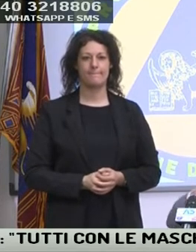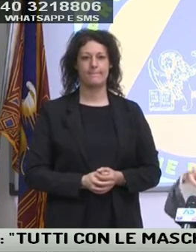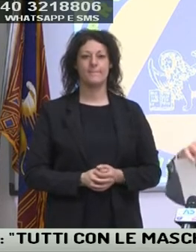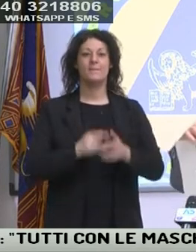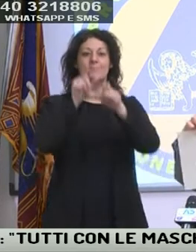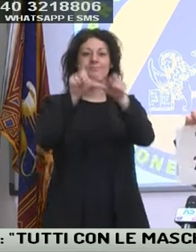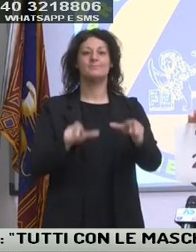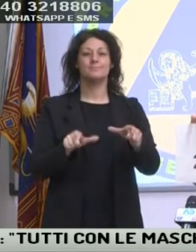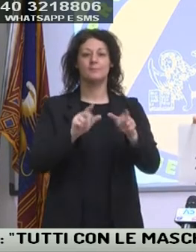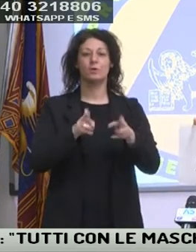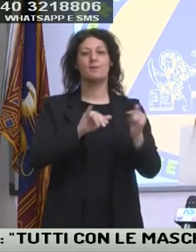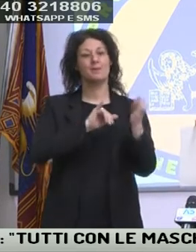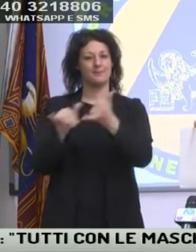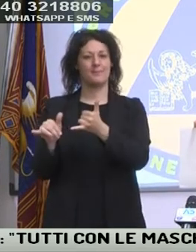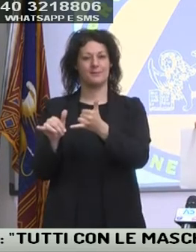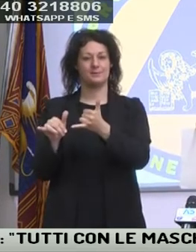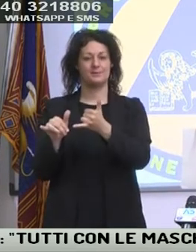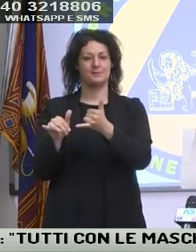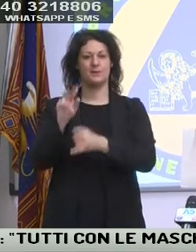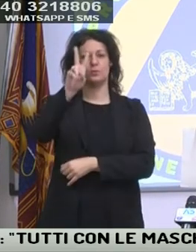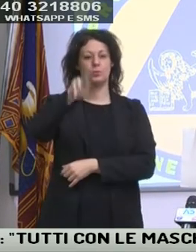I dimessi sono